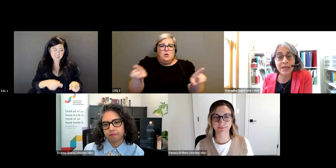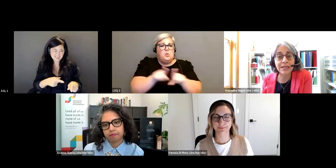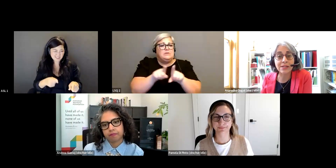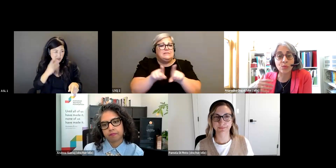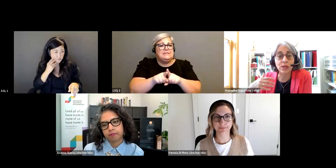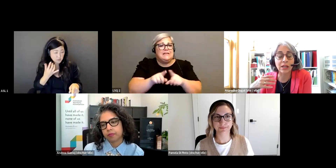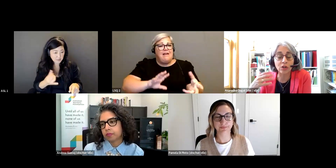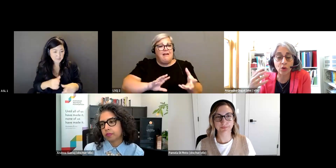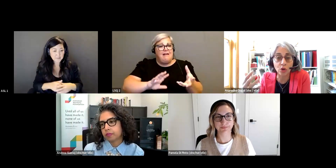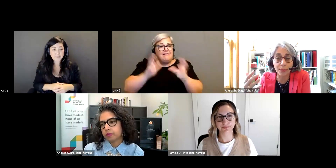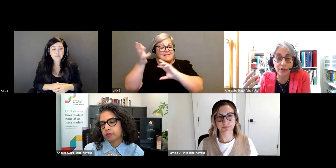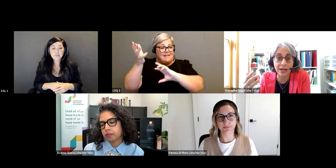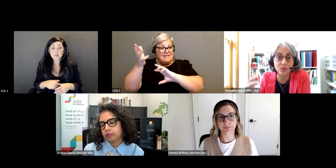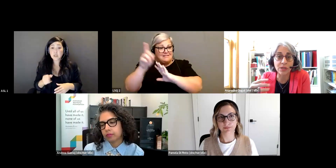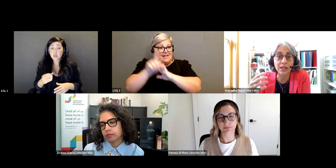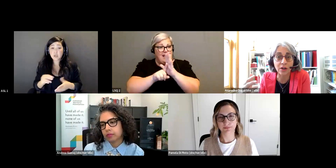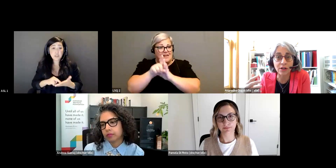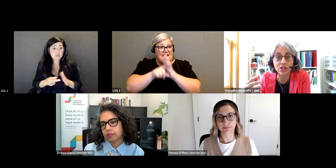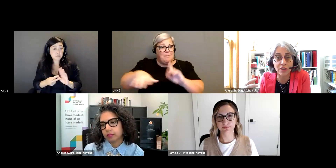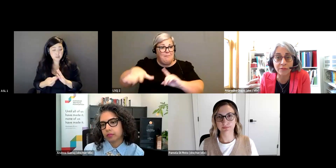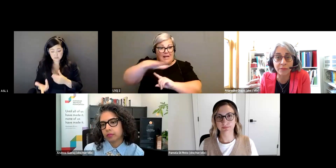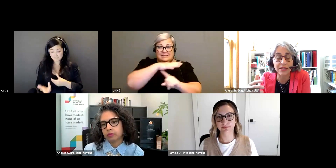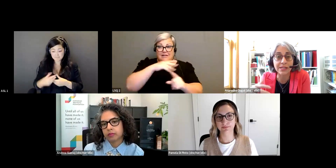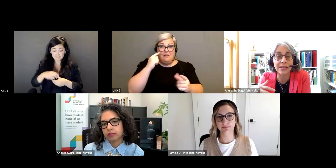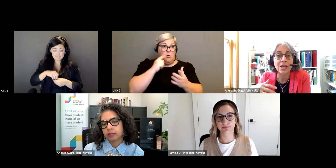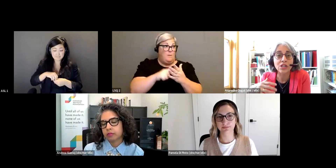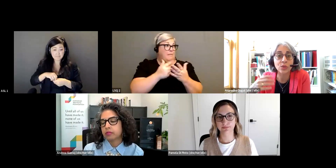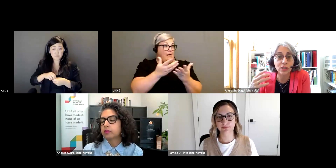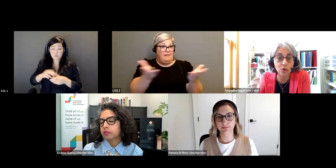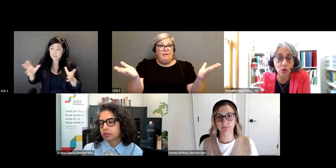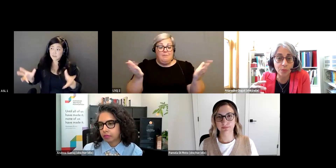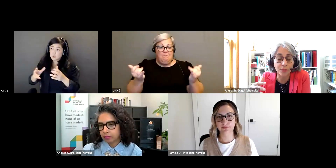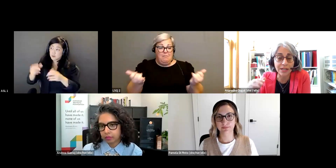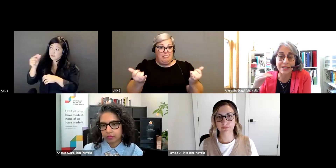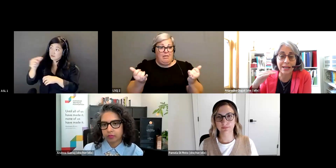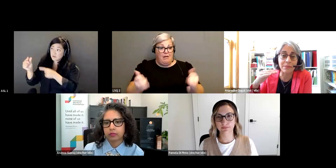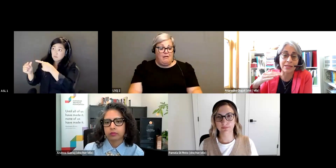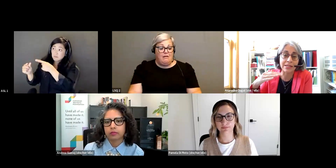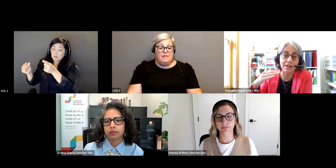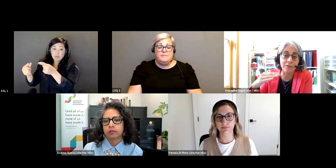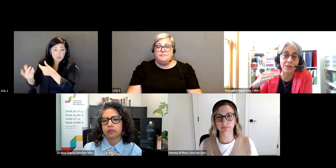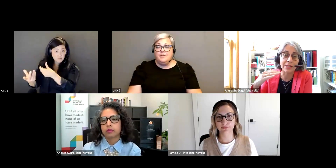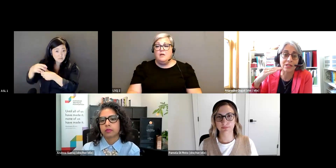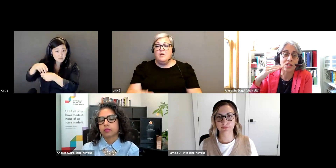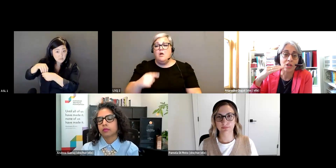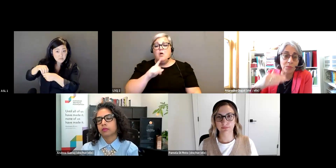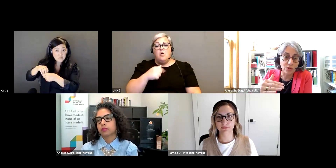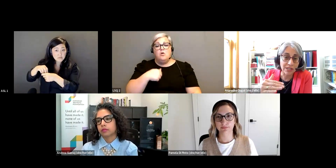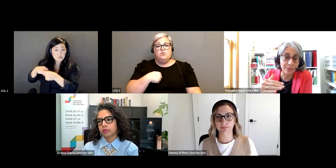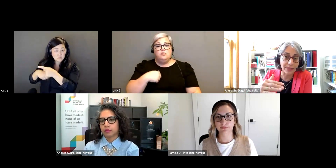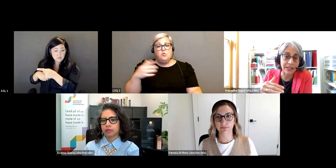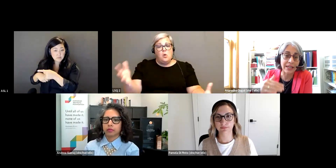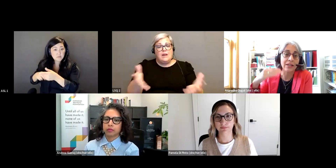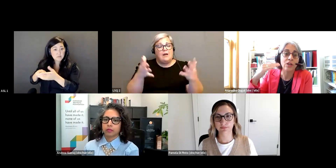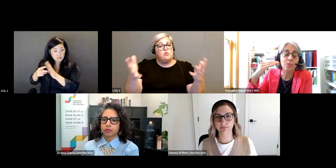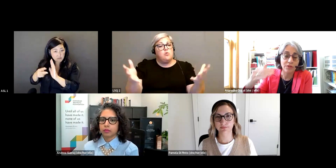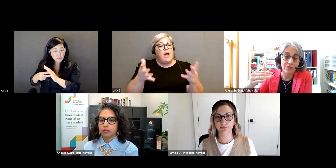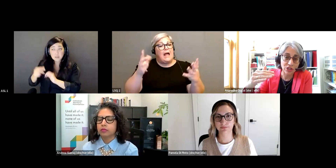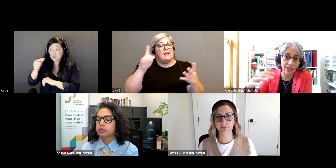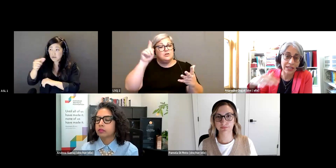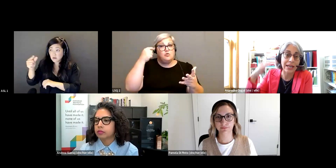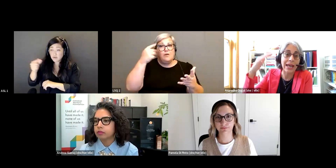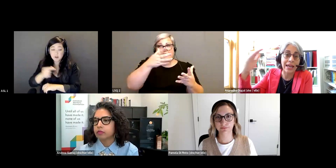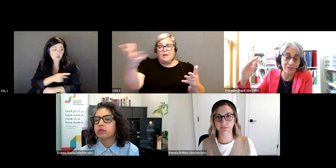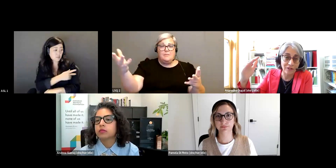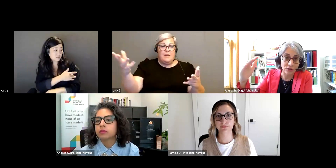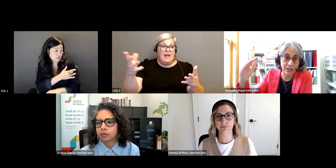crise climatique que nous constatons en ce moment. Nous encourageons les gouvernements à